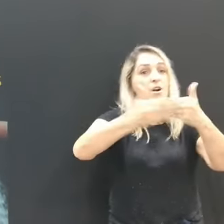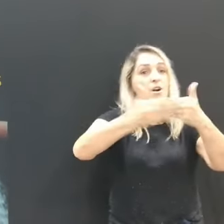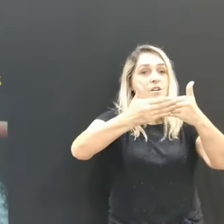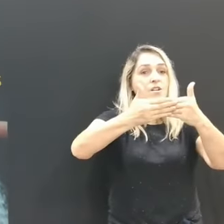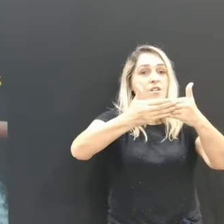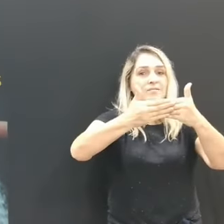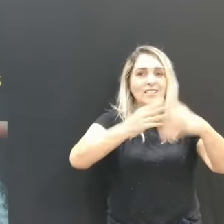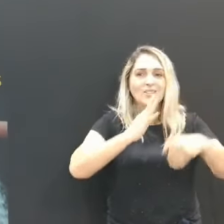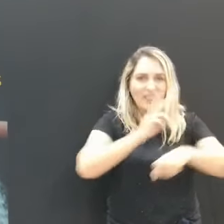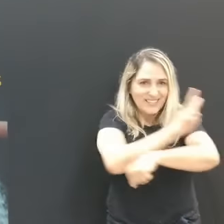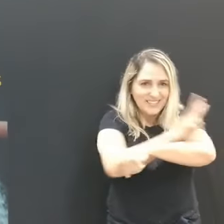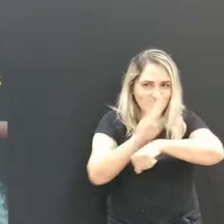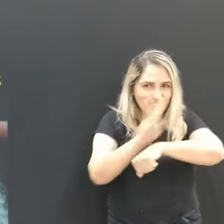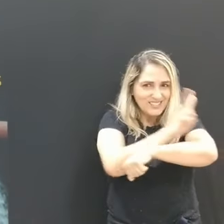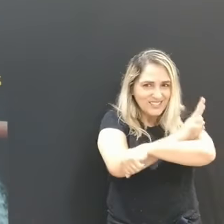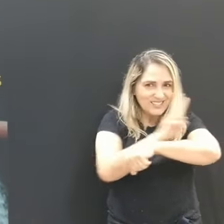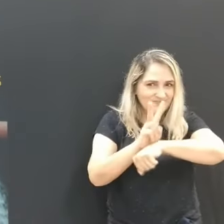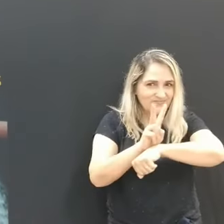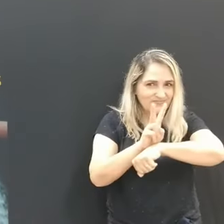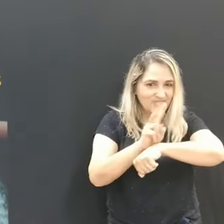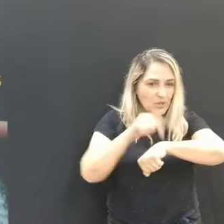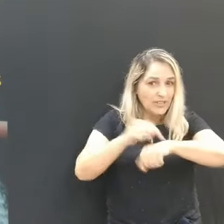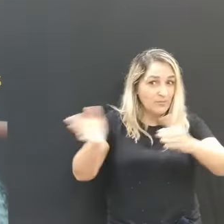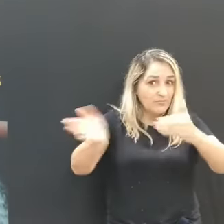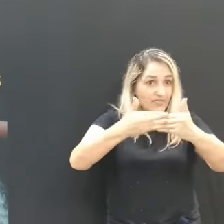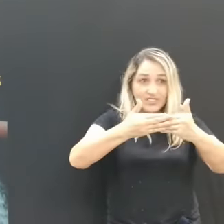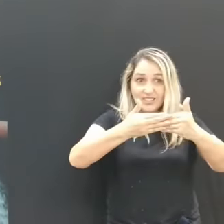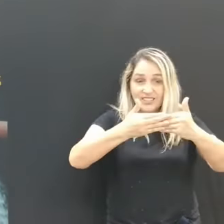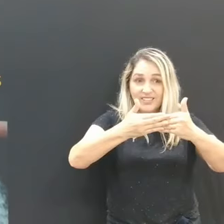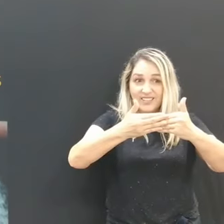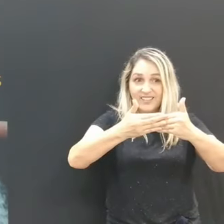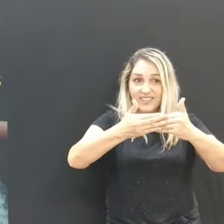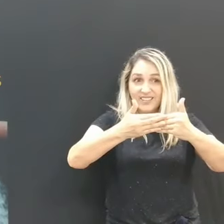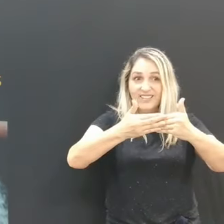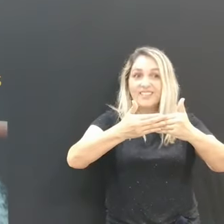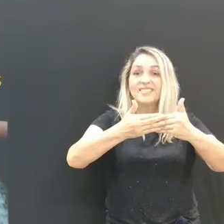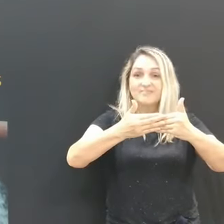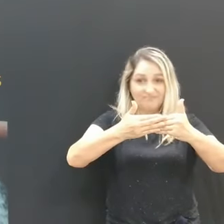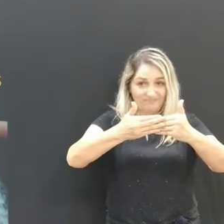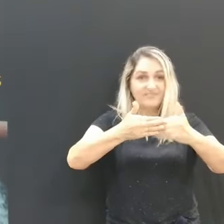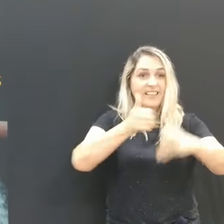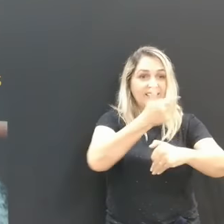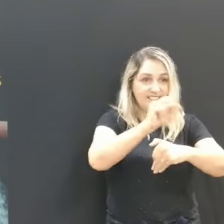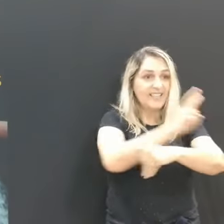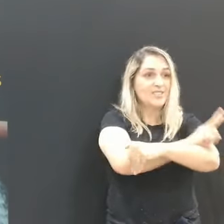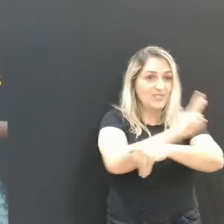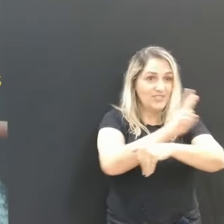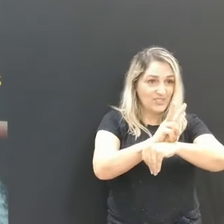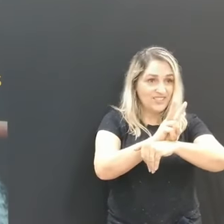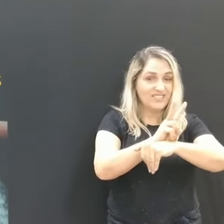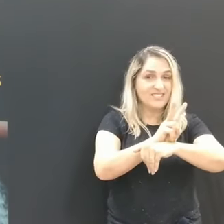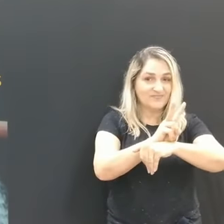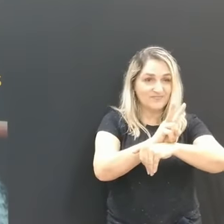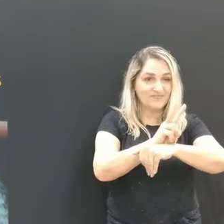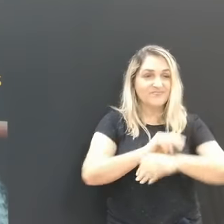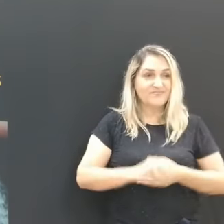o quê, né? Que é hora de voltarmos a Deus. Parece que o tempo está acabando, se esvaindo muito rápido. E precisamos tomar cuidado, porque muito rápido o